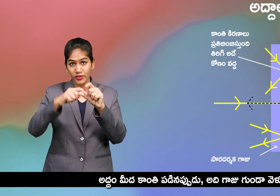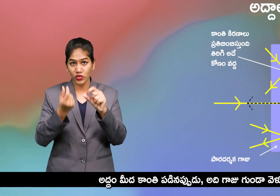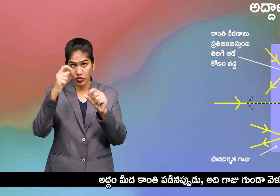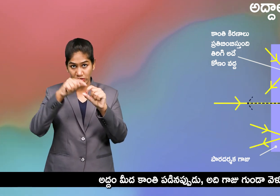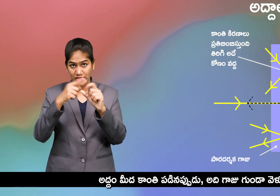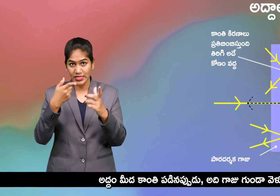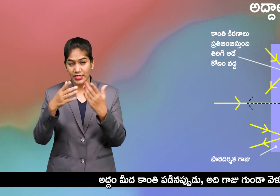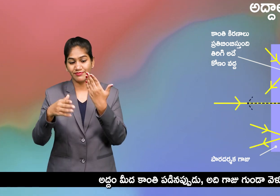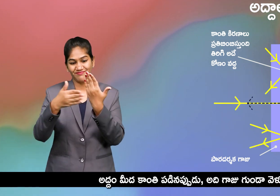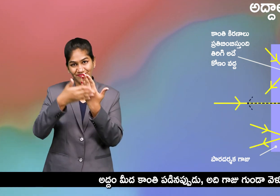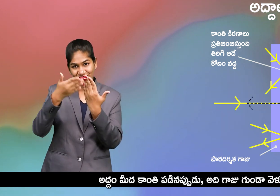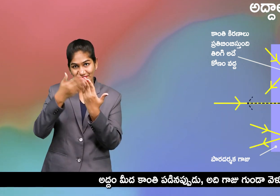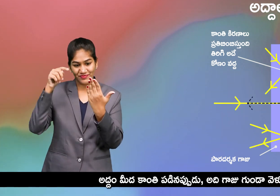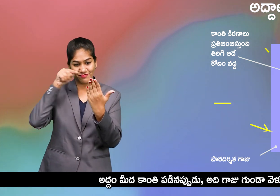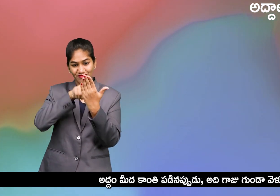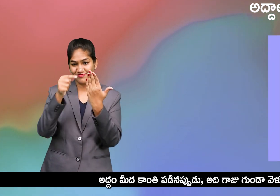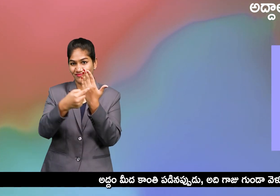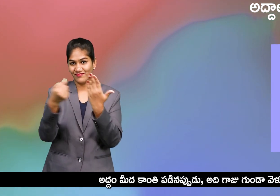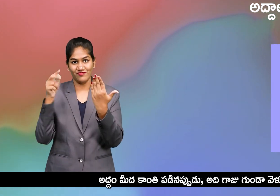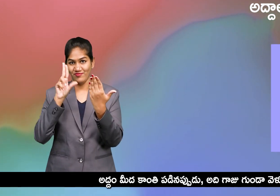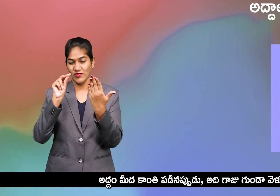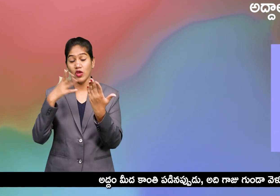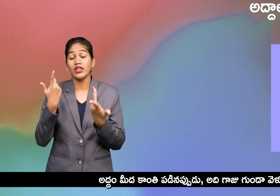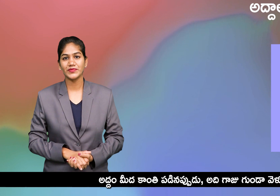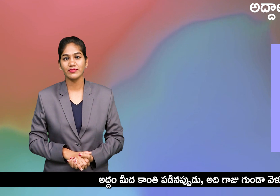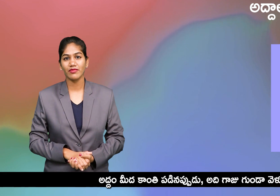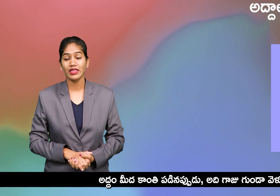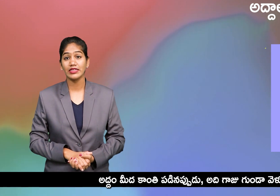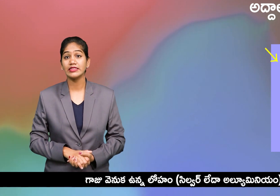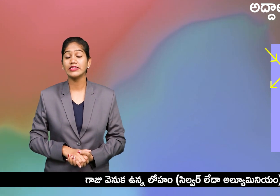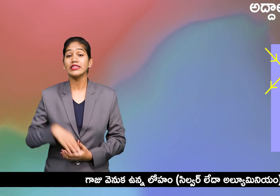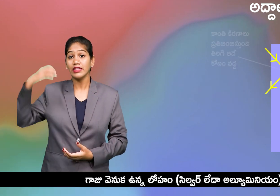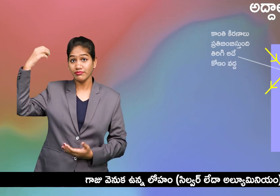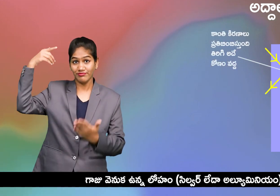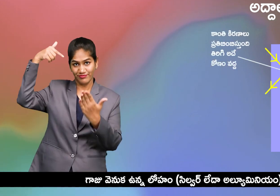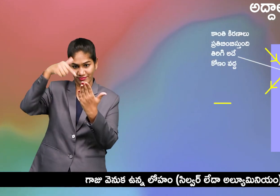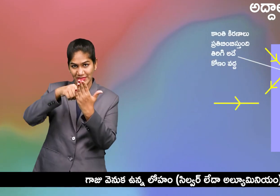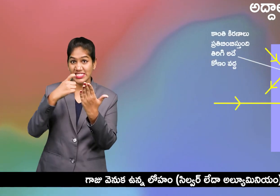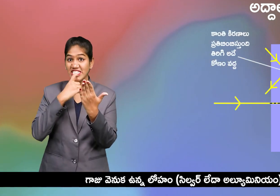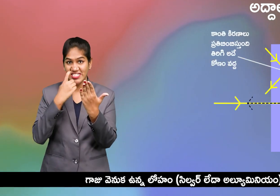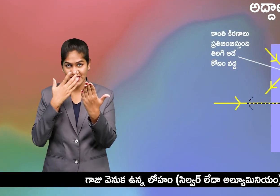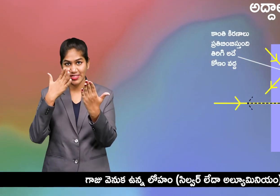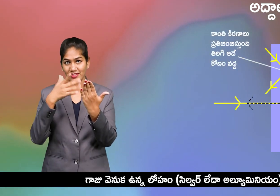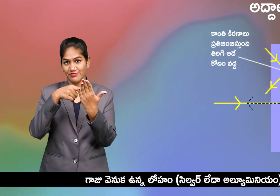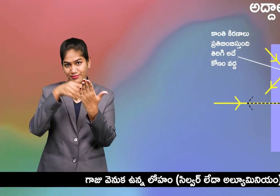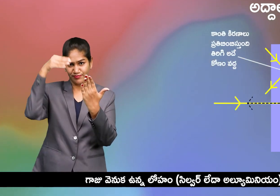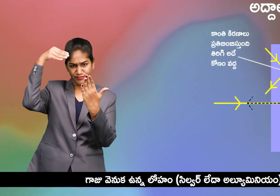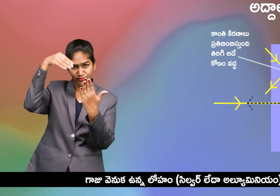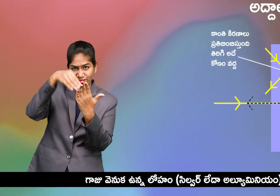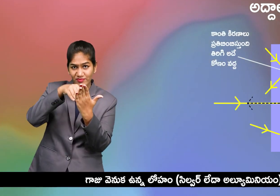అద్దం మీద కాంతి పడినప్పుడు అది గాజు గుండా వెళుతుంది మరియు గాజు వెనుక ఉన్న లోహం సిల్వర్ లేదా అల్యూమినియం